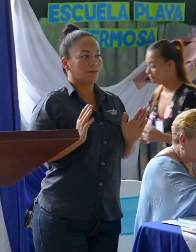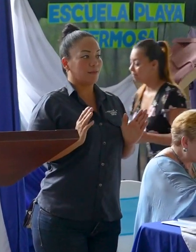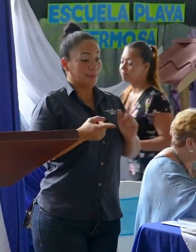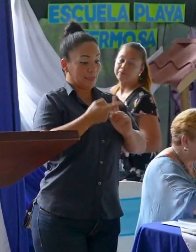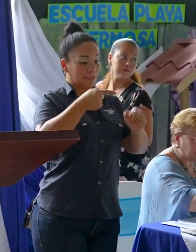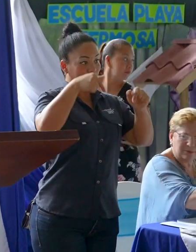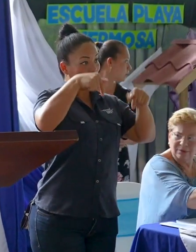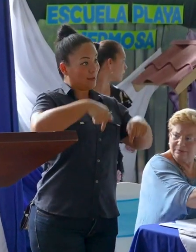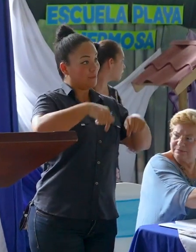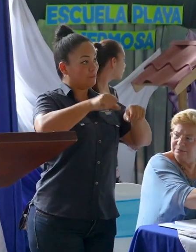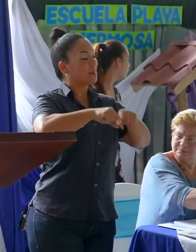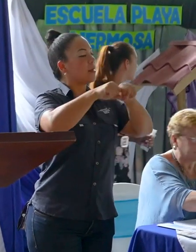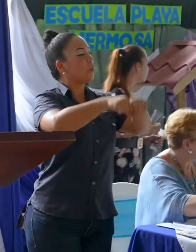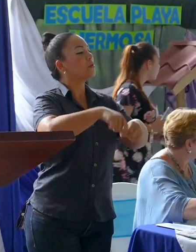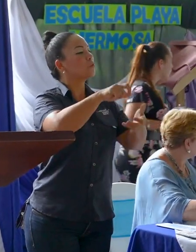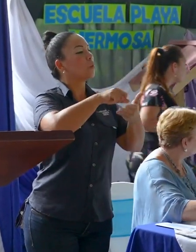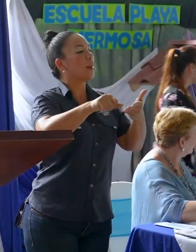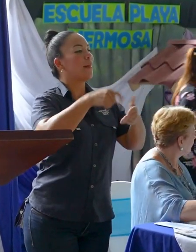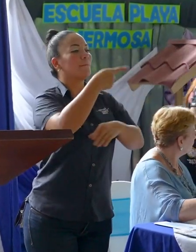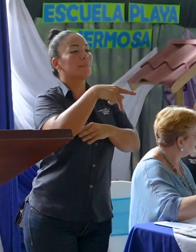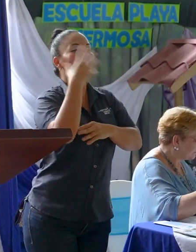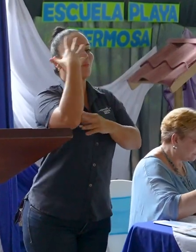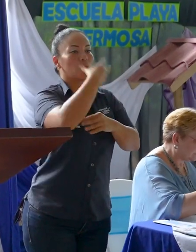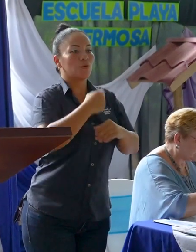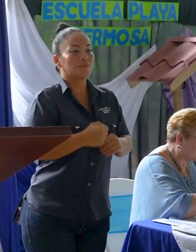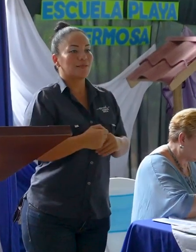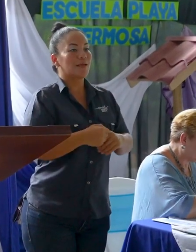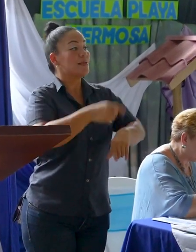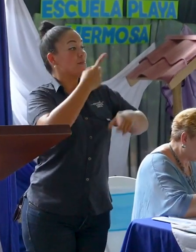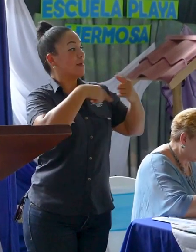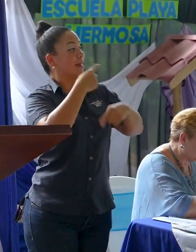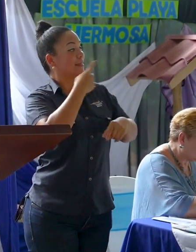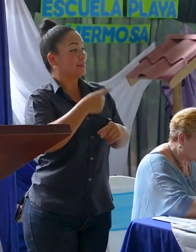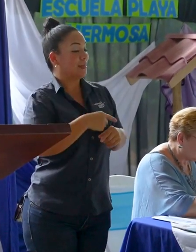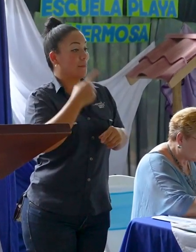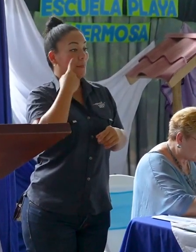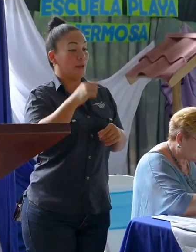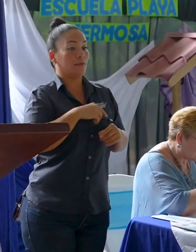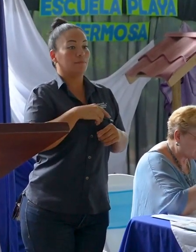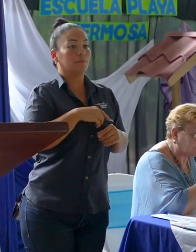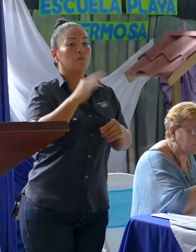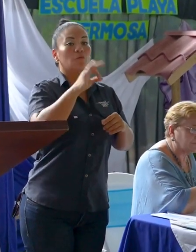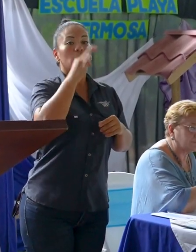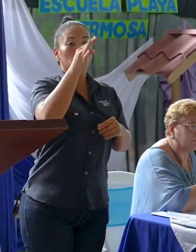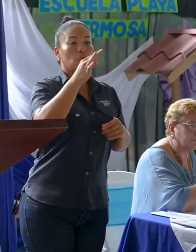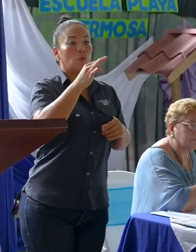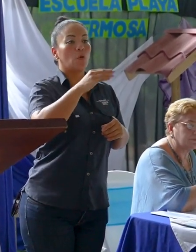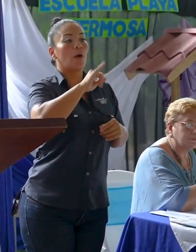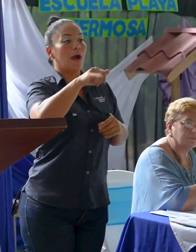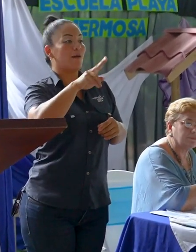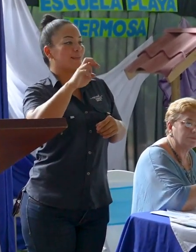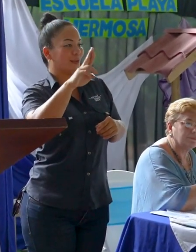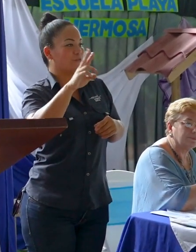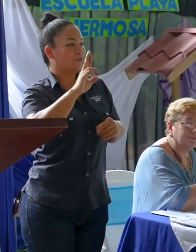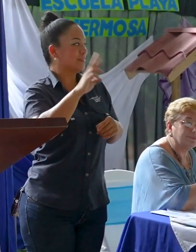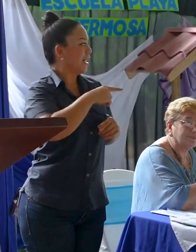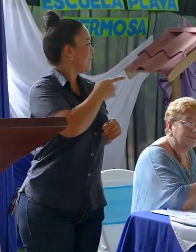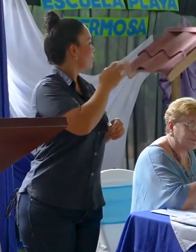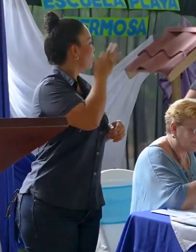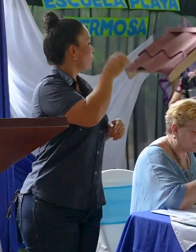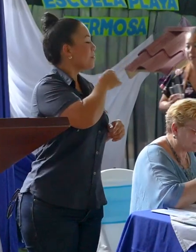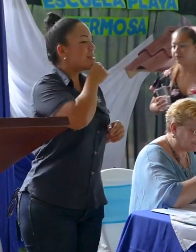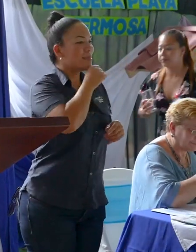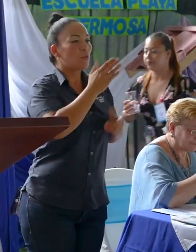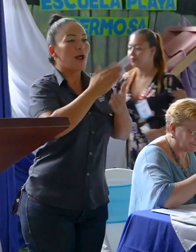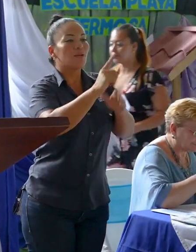Hermosa y venga a decir a un don Javier Rosales, ya viejito así como yo ahora: